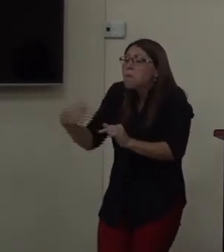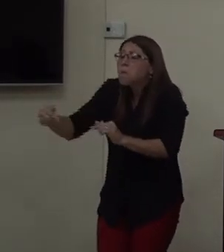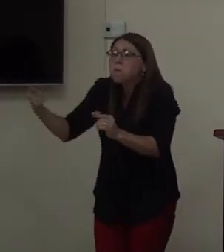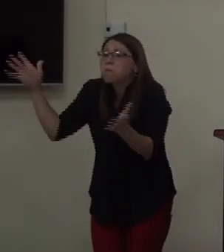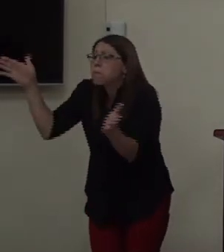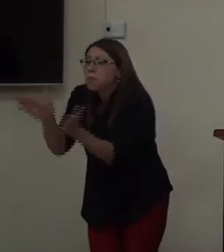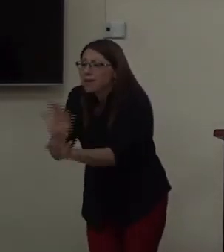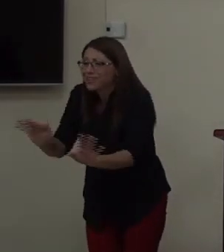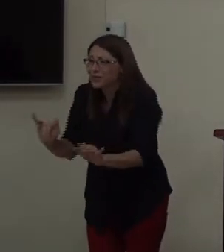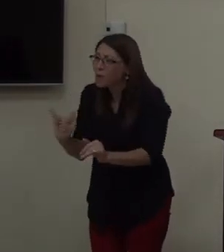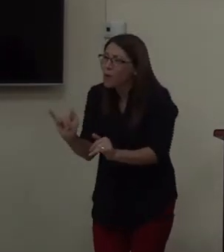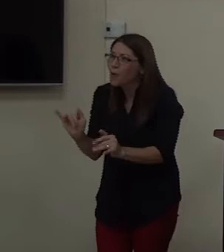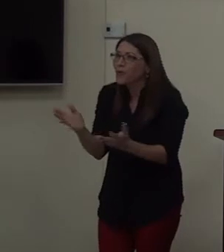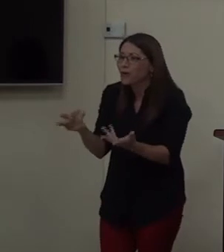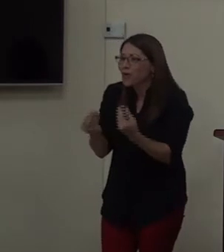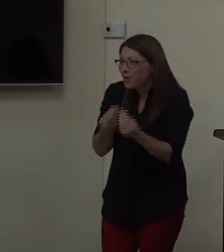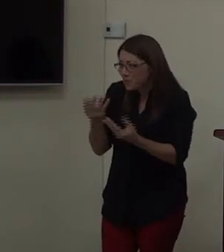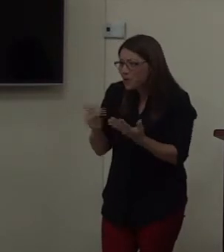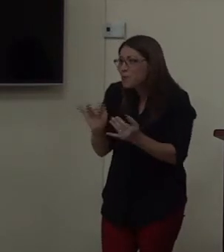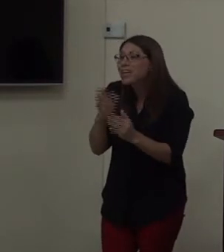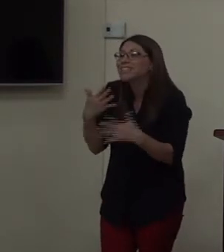Es ese acompañamiento ya